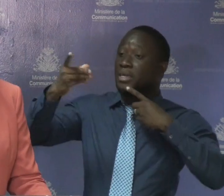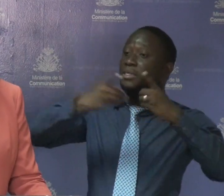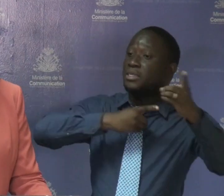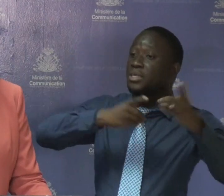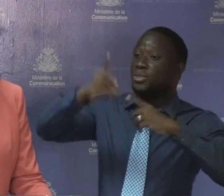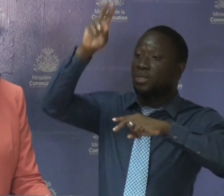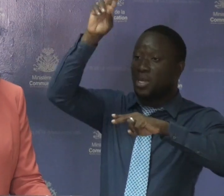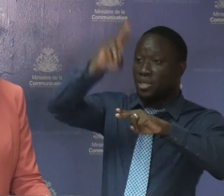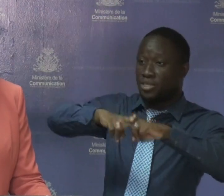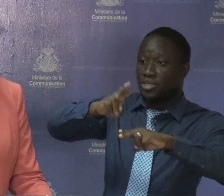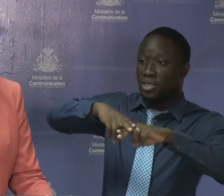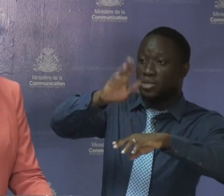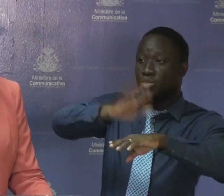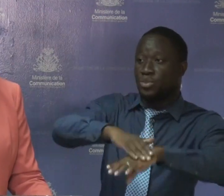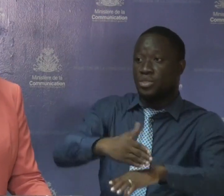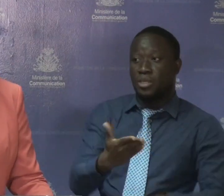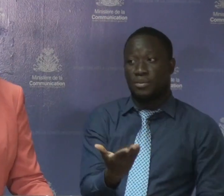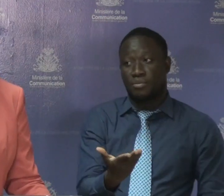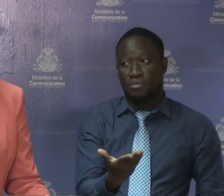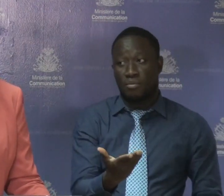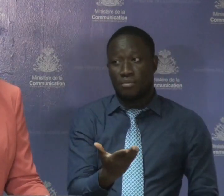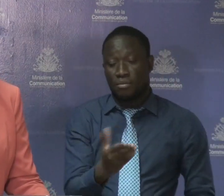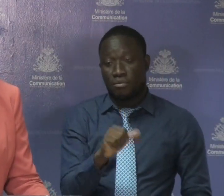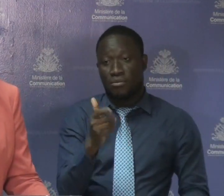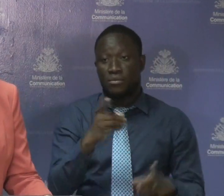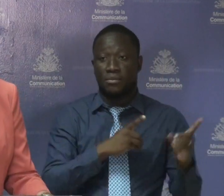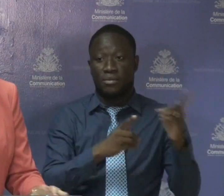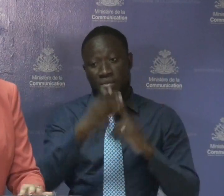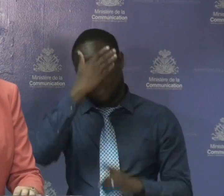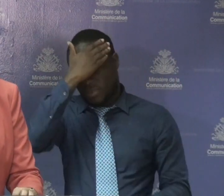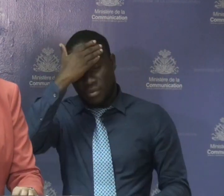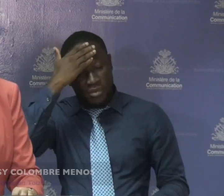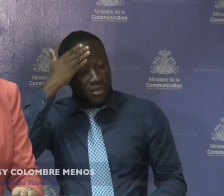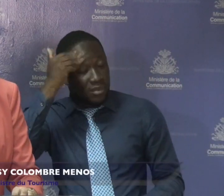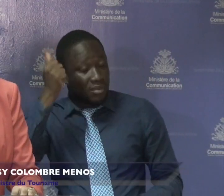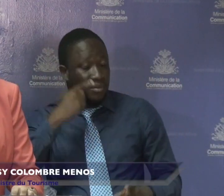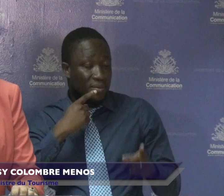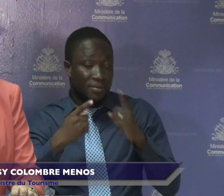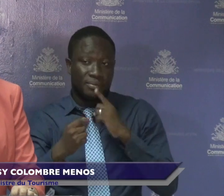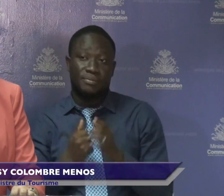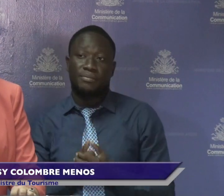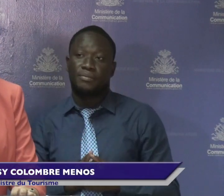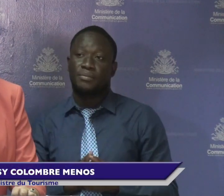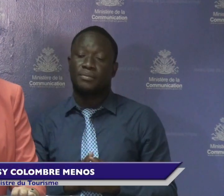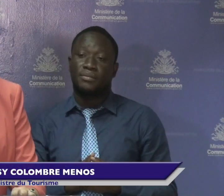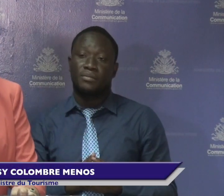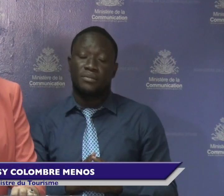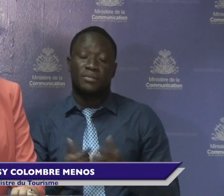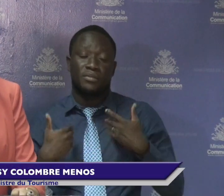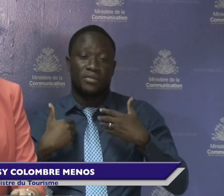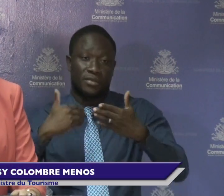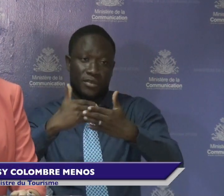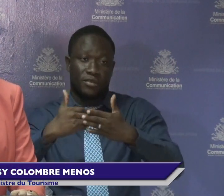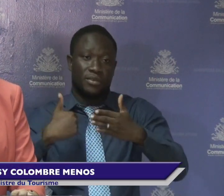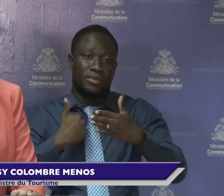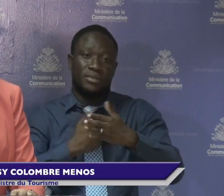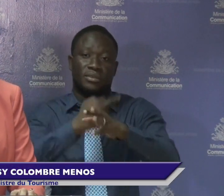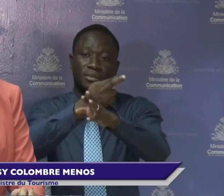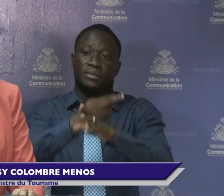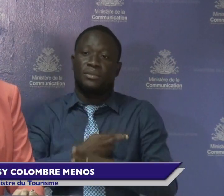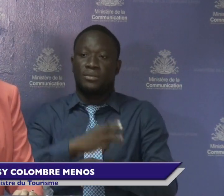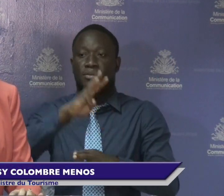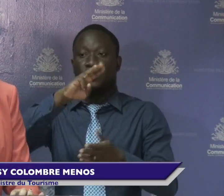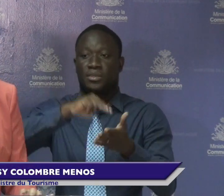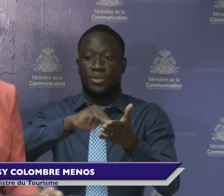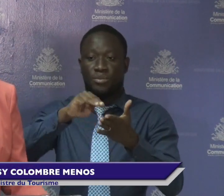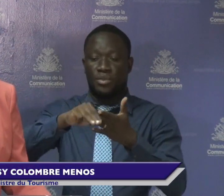qui cache ça seulement. Dans l'autre direction que m'oubliez parler de Lila tout à l'heure, il y a un pile dans voisin nous qui ont même à recevoir près de 6 millions